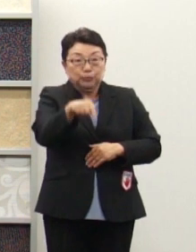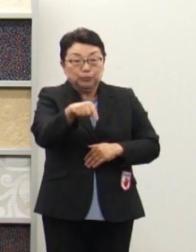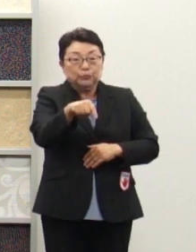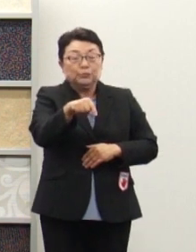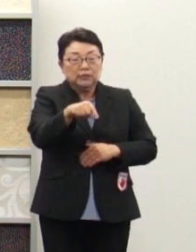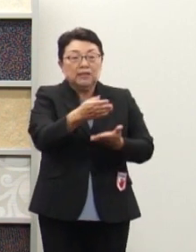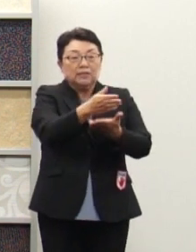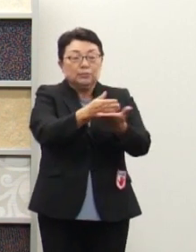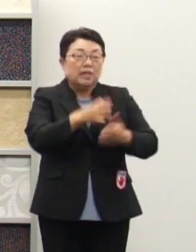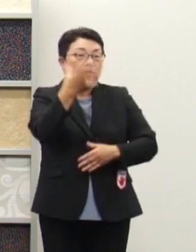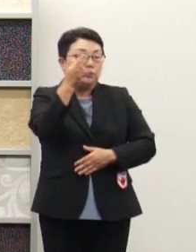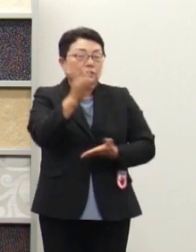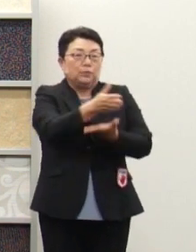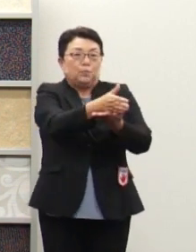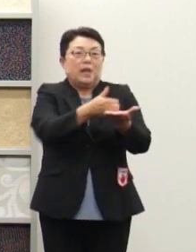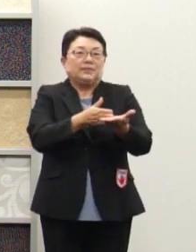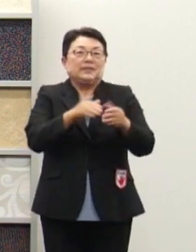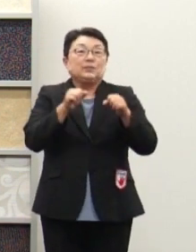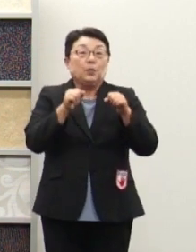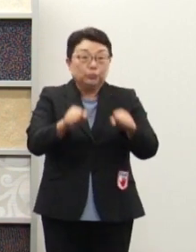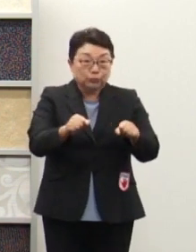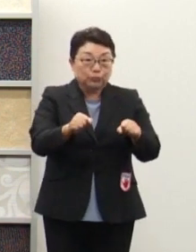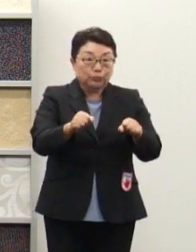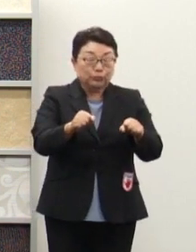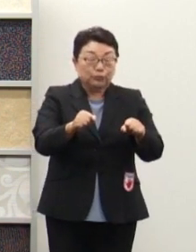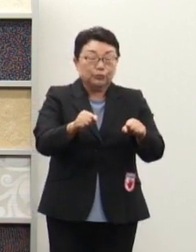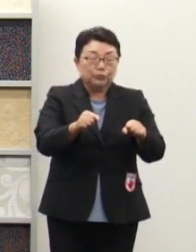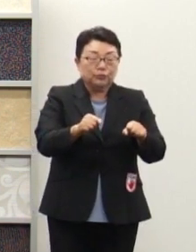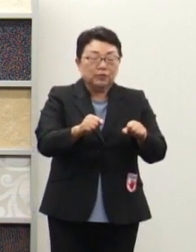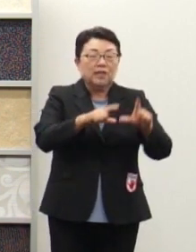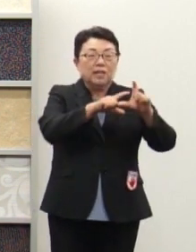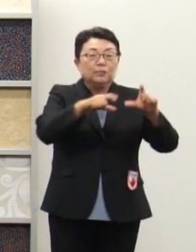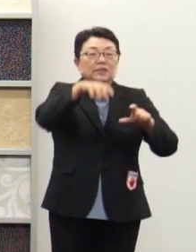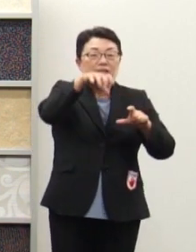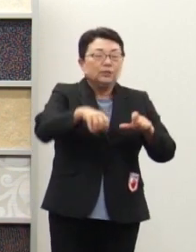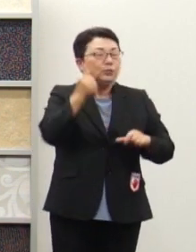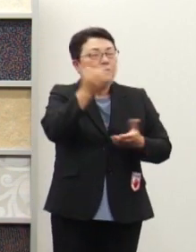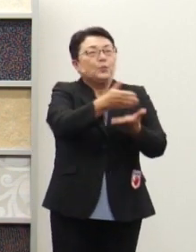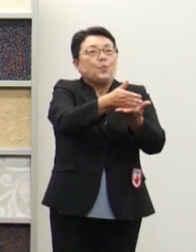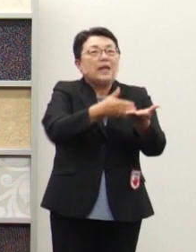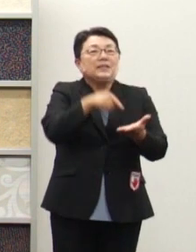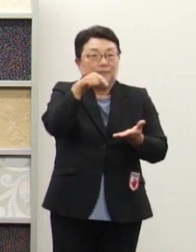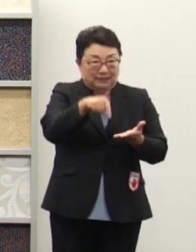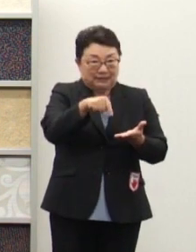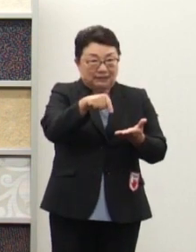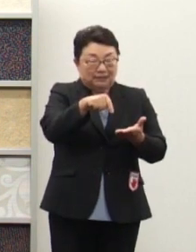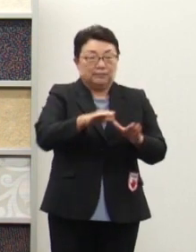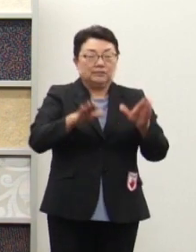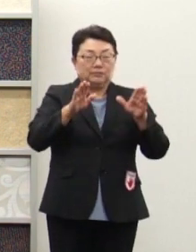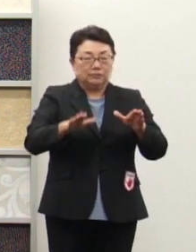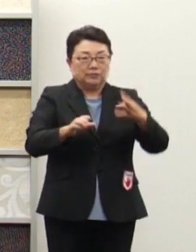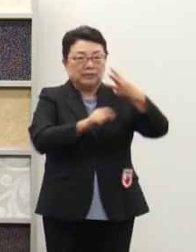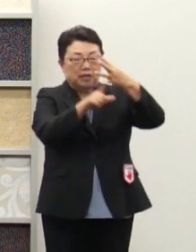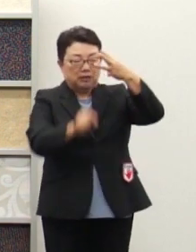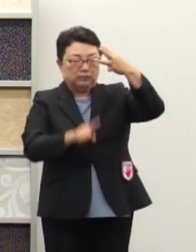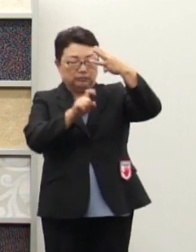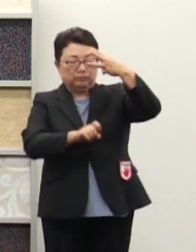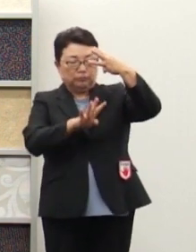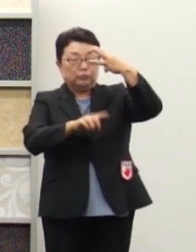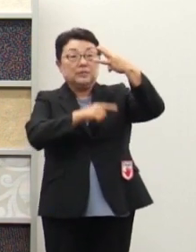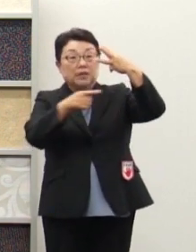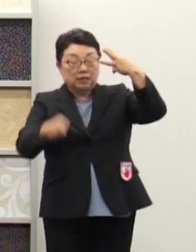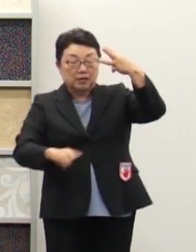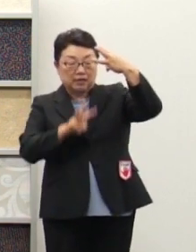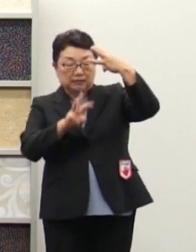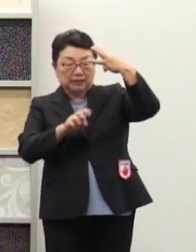宿泊料金の割引を支援いたします、グリーンゾーン宿泊割につきましては、今月14日から、